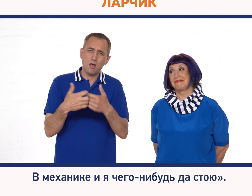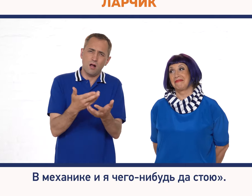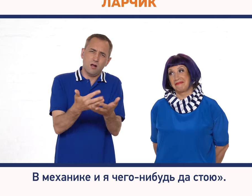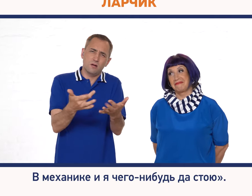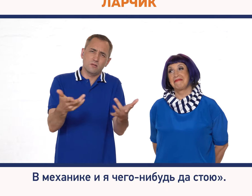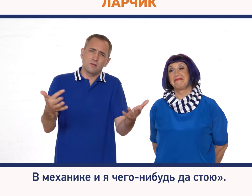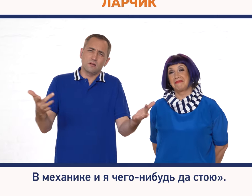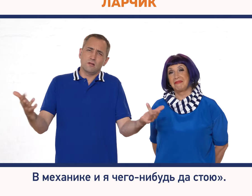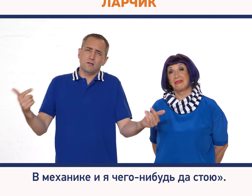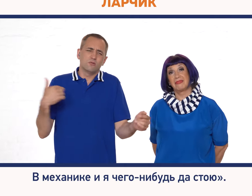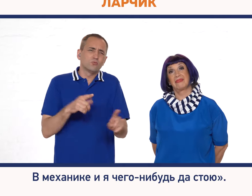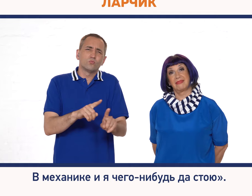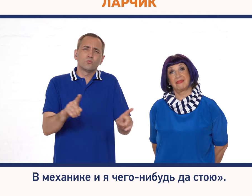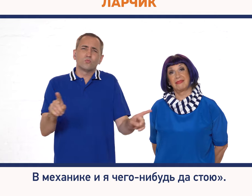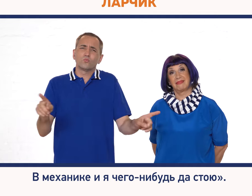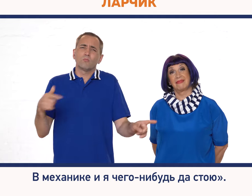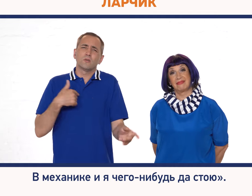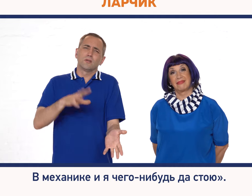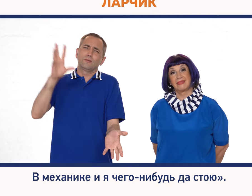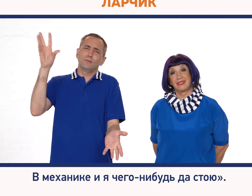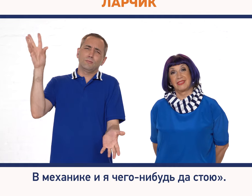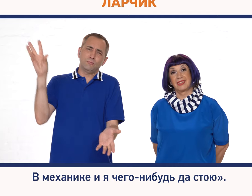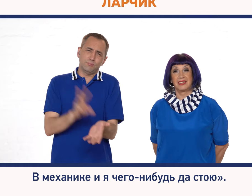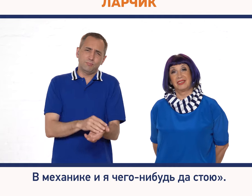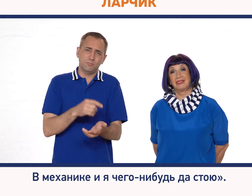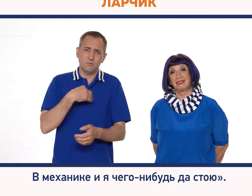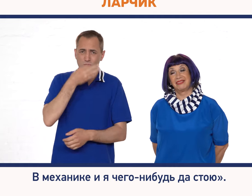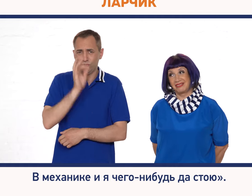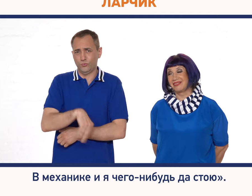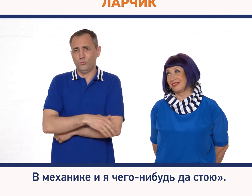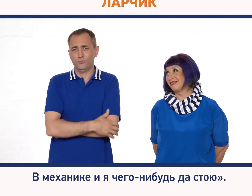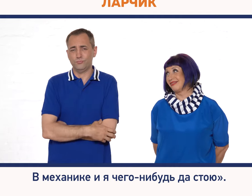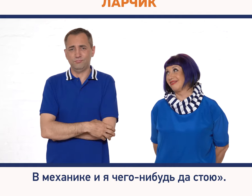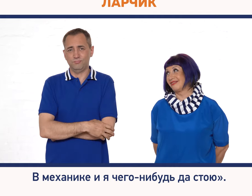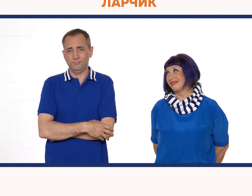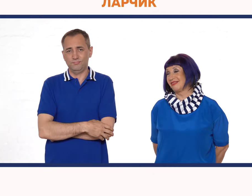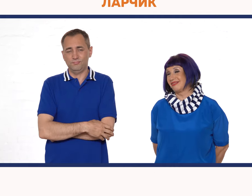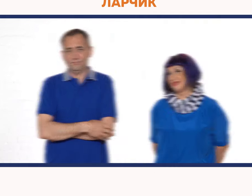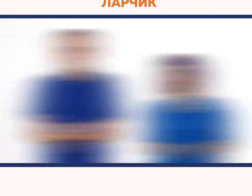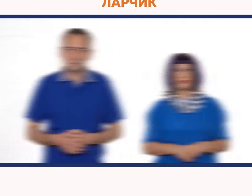В механике и я чего-нибудь достою.